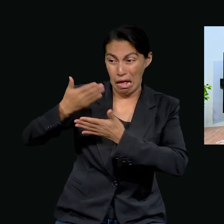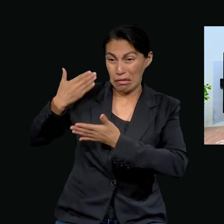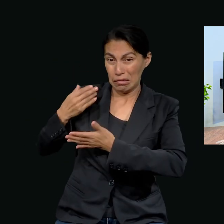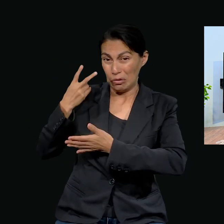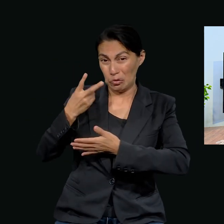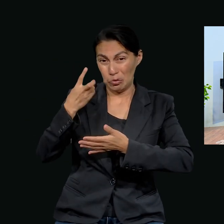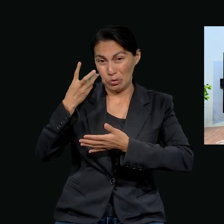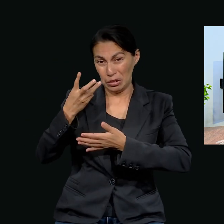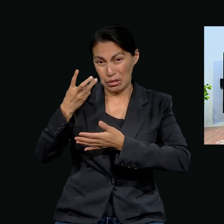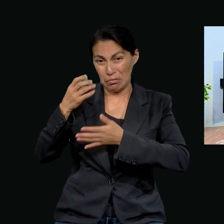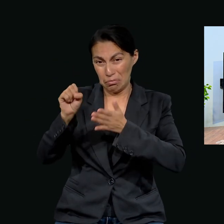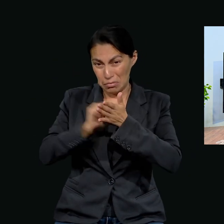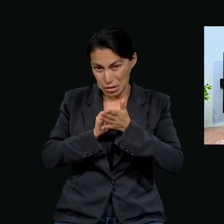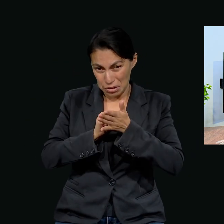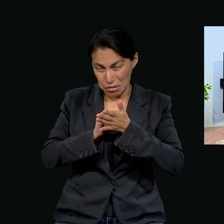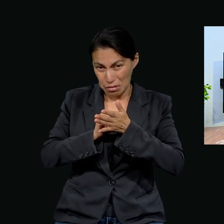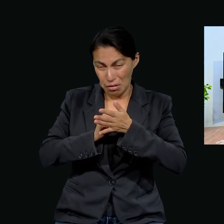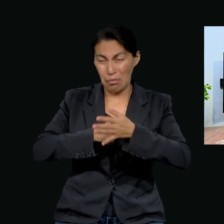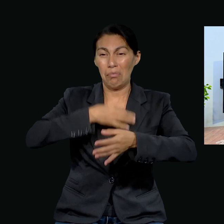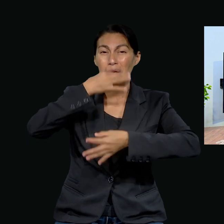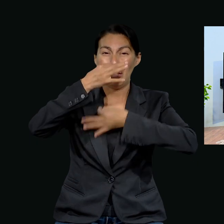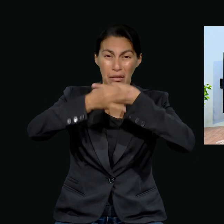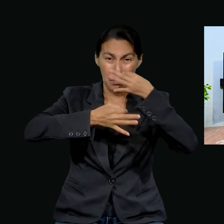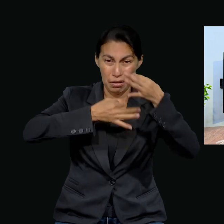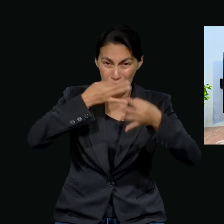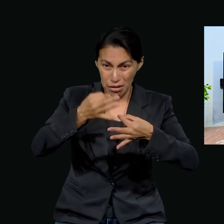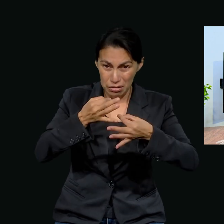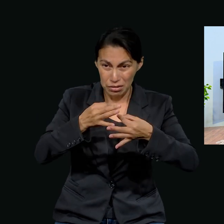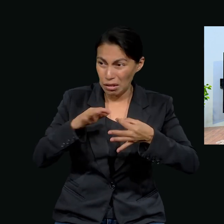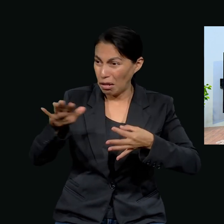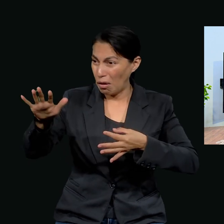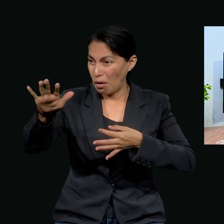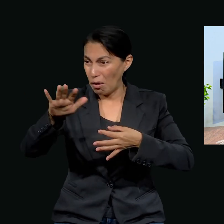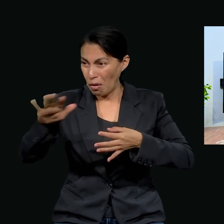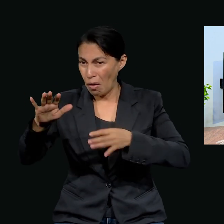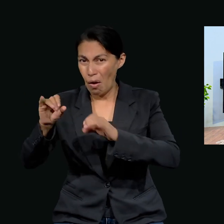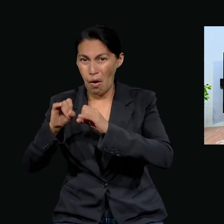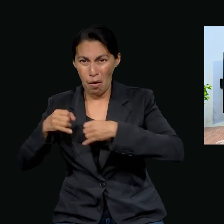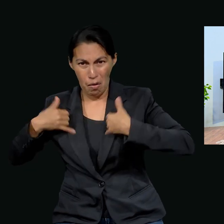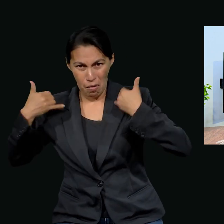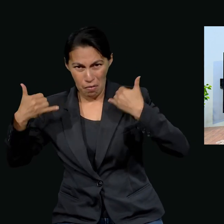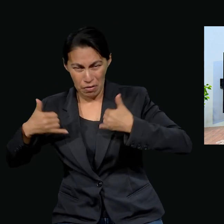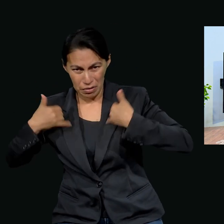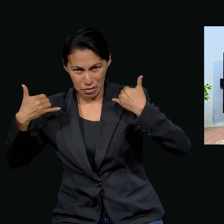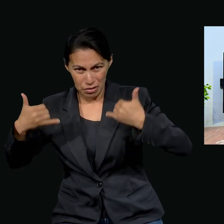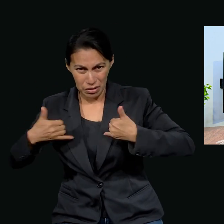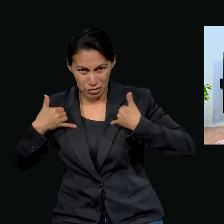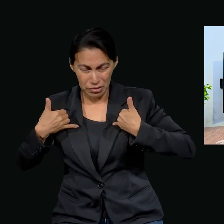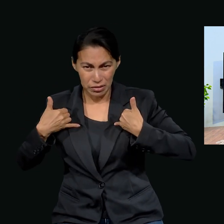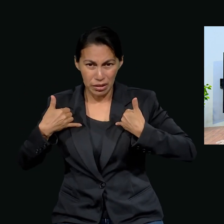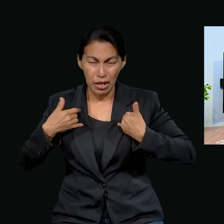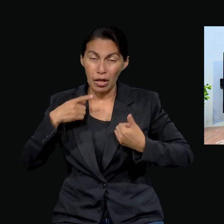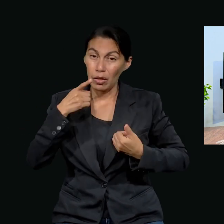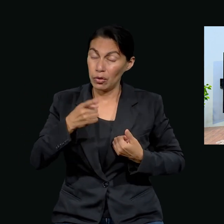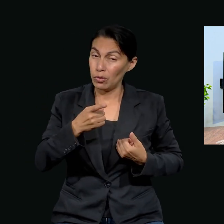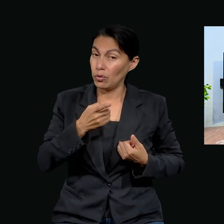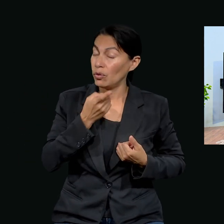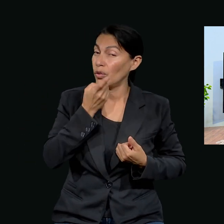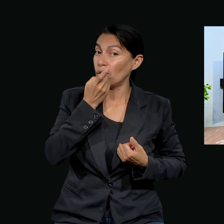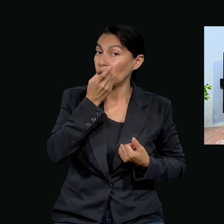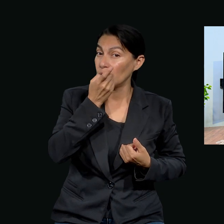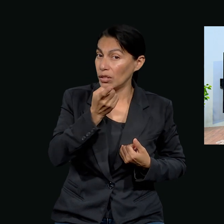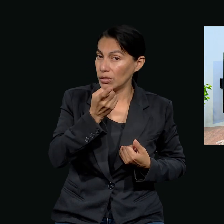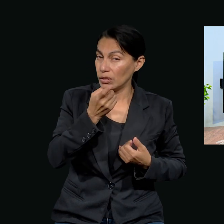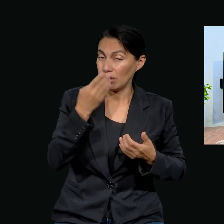dos o tres meses tuviste una predicación en la Convención de Jóvenes, en Cien Fuegos, donde tú